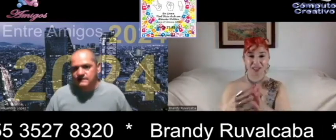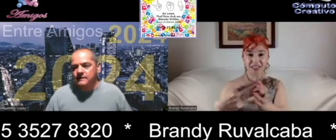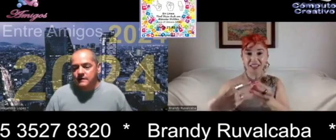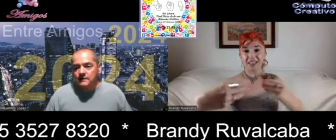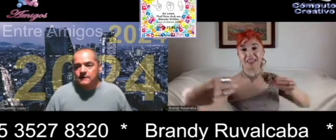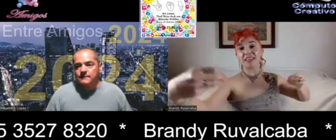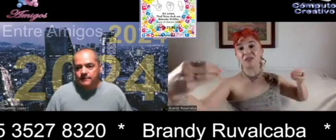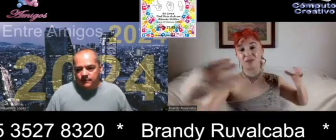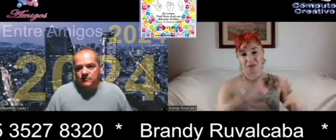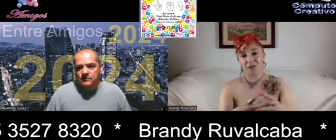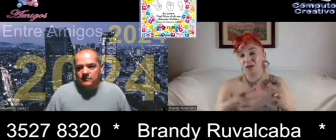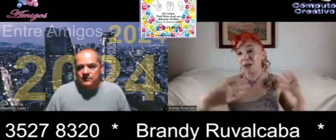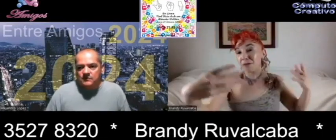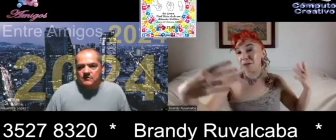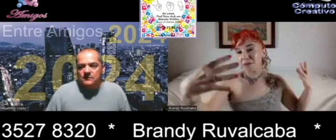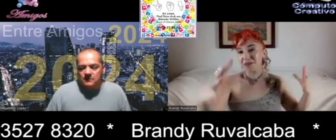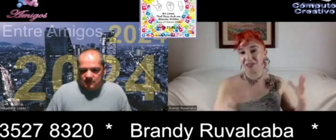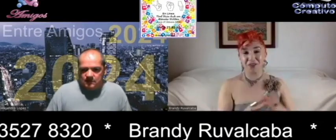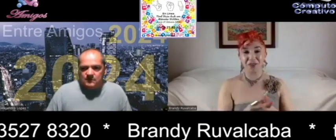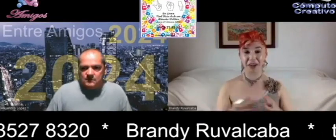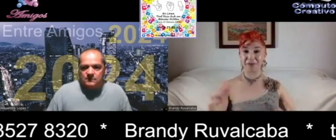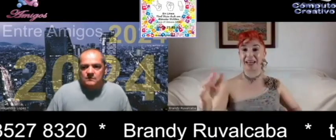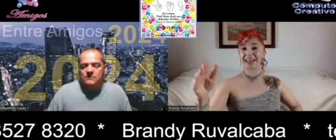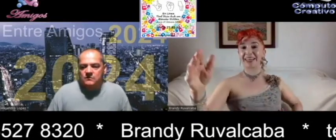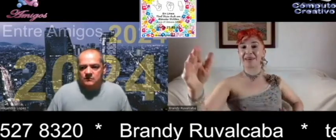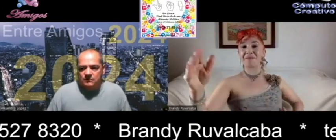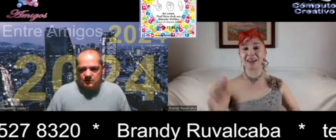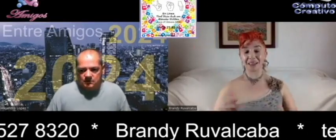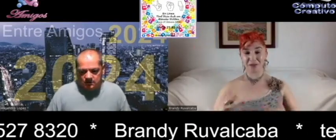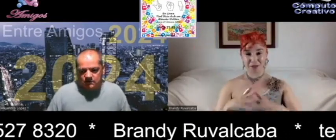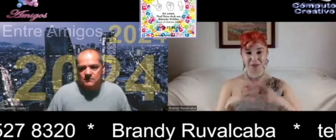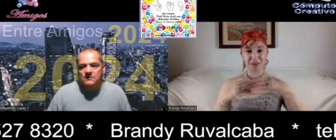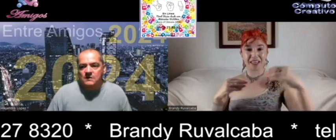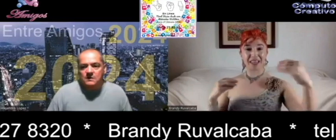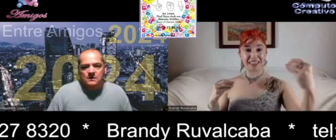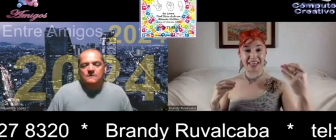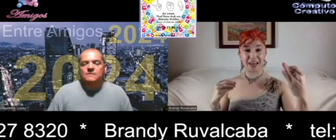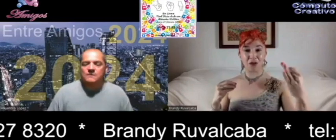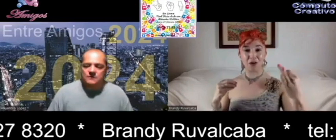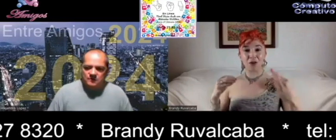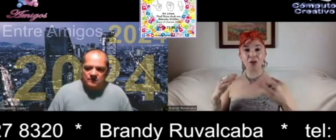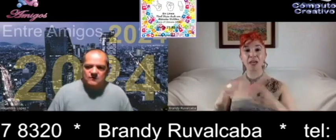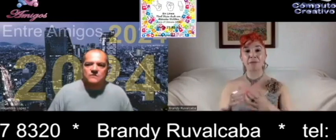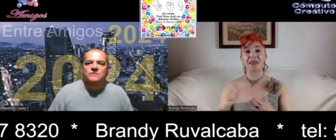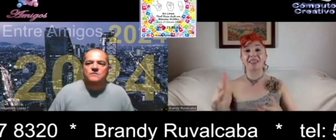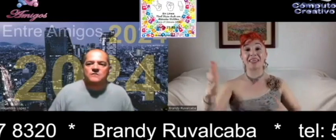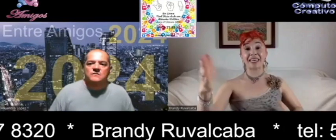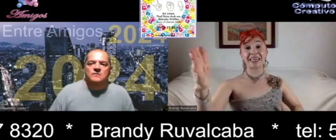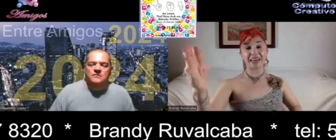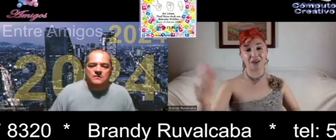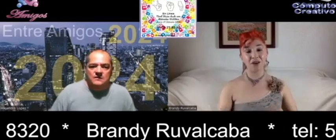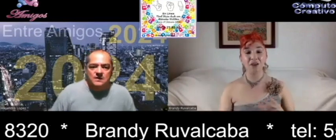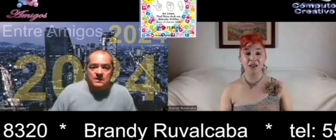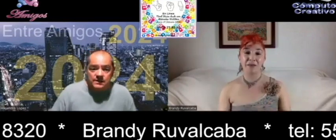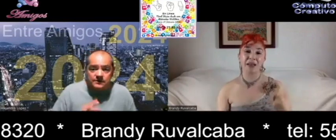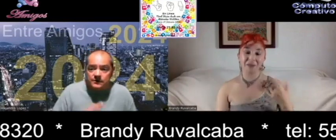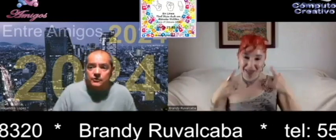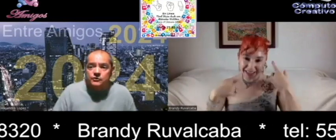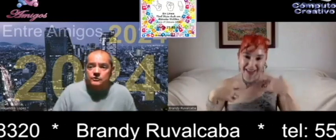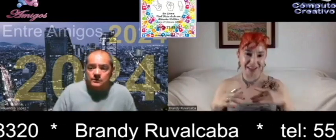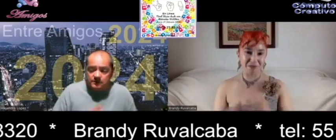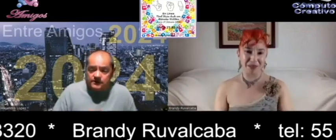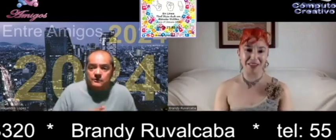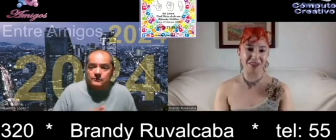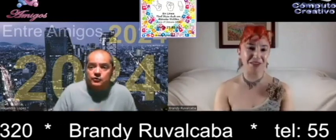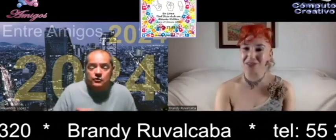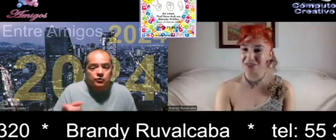Y Así entonces es. tienes doble propósito, ¿no? Ay, me alargué más, mi cuerpo se elongó y aparte llegué, ¿no? Y También es la parte